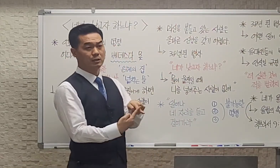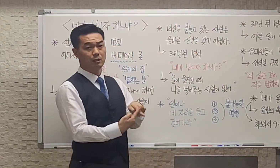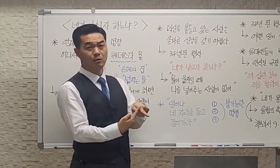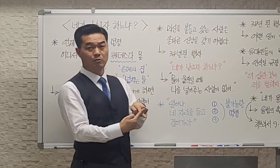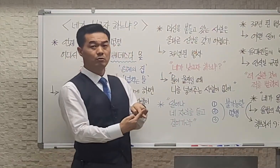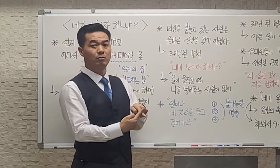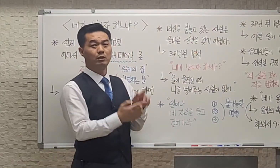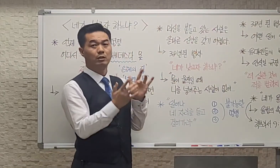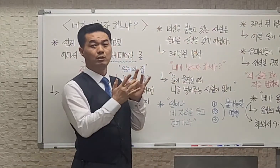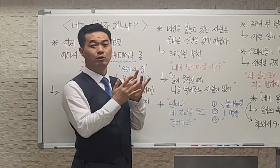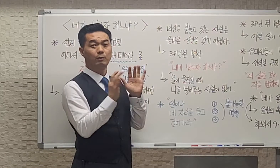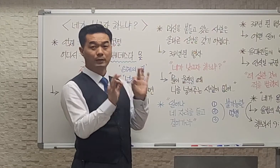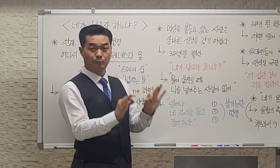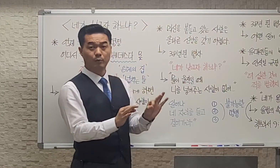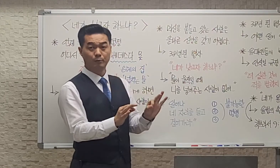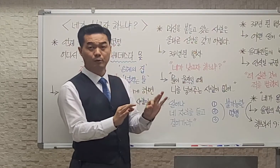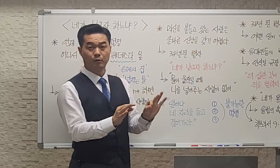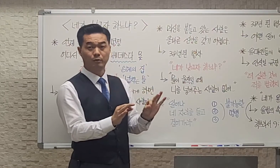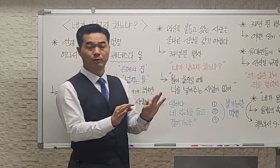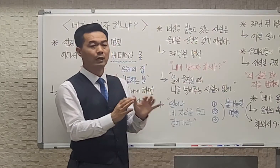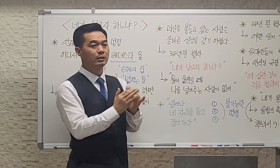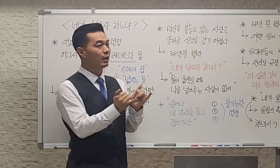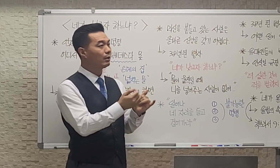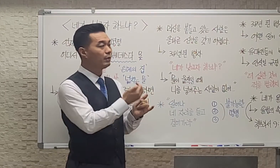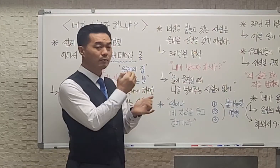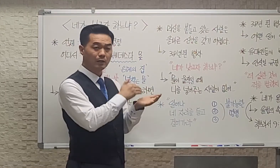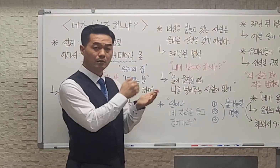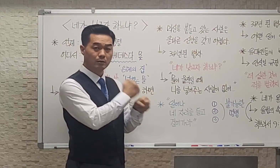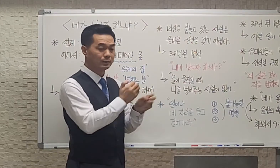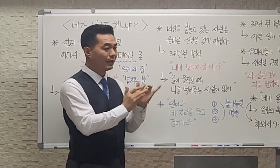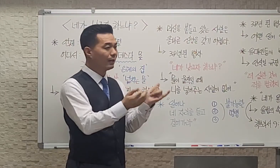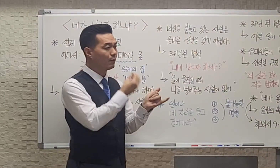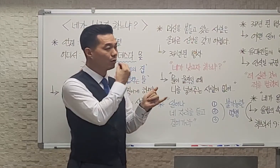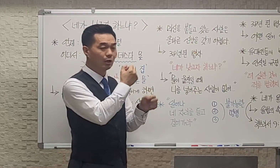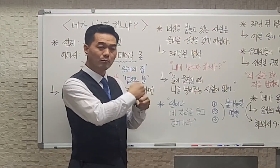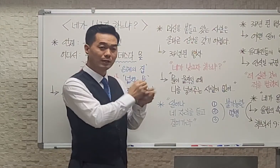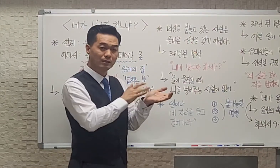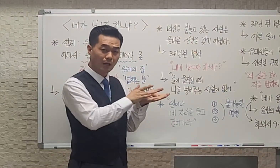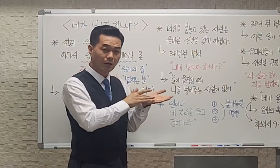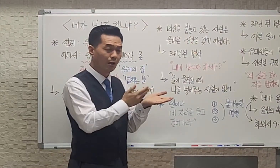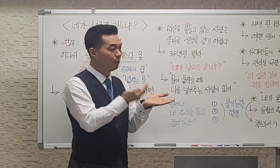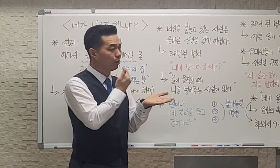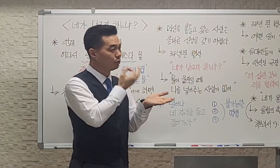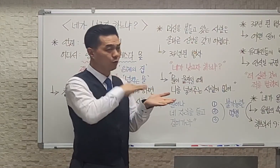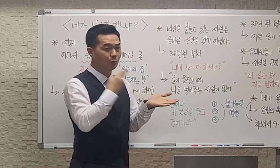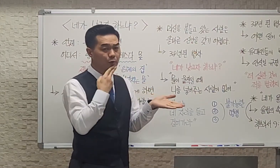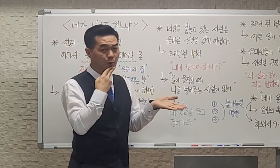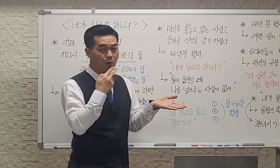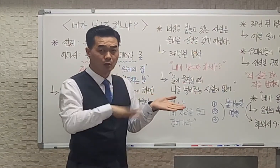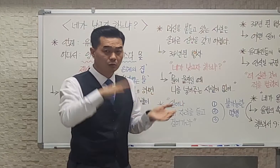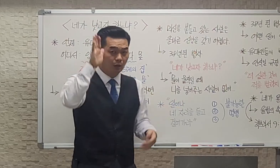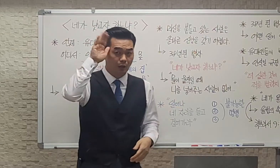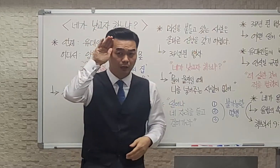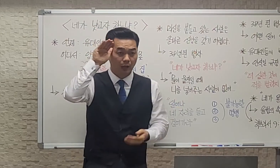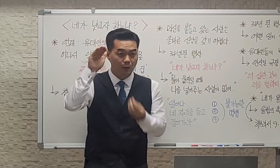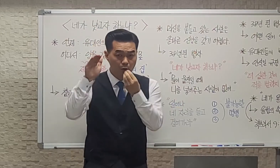마찬가지잖아요. 인터넷 보면 사람이 만든, 사람 먹으라고 만든 약 먹어도 효과 없어. 그런데 개가